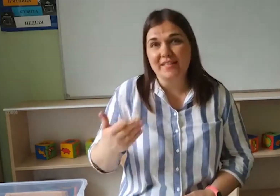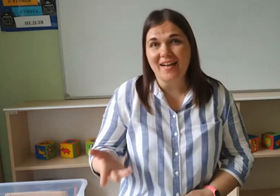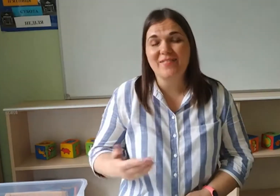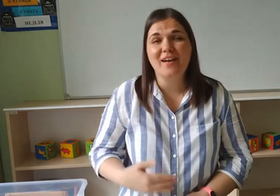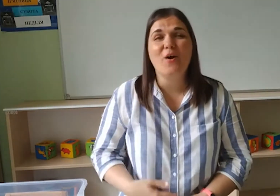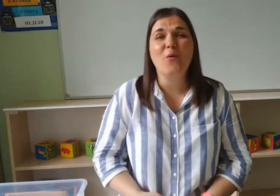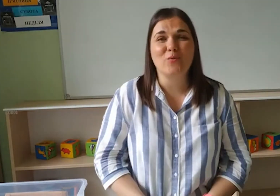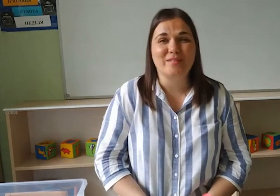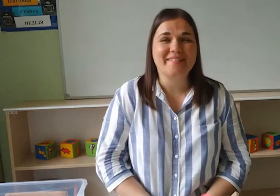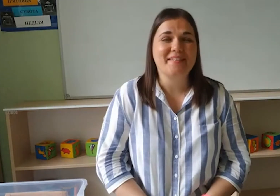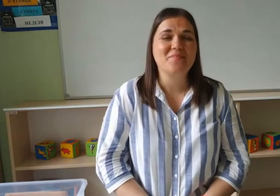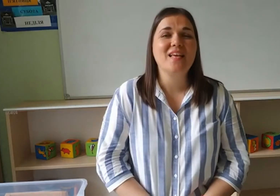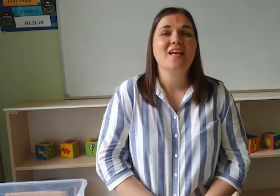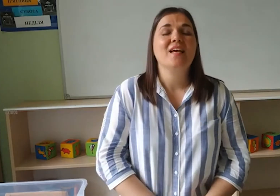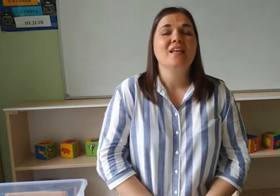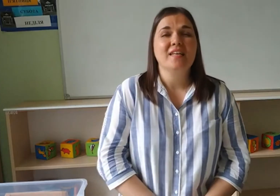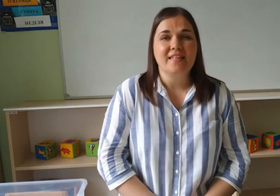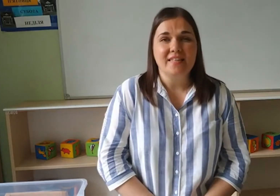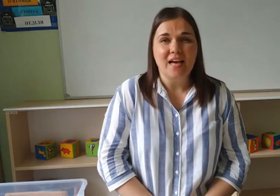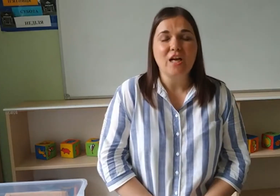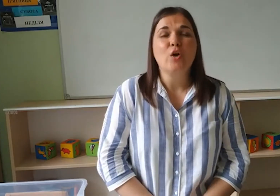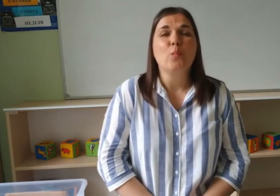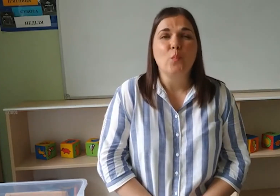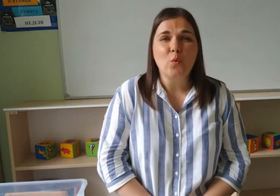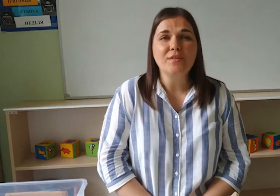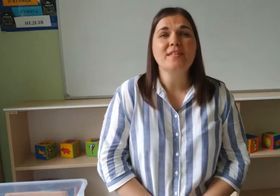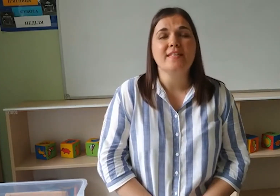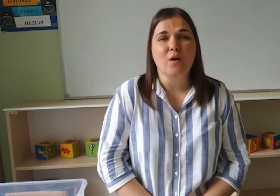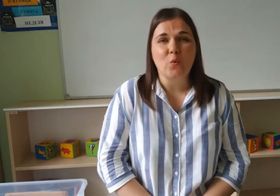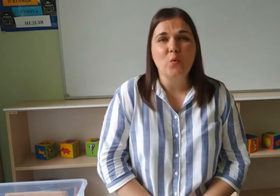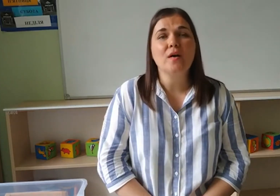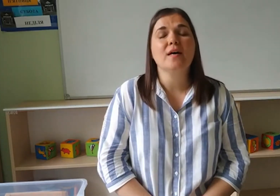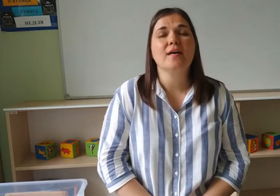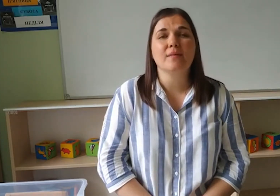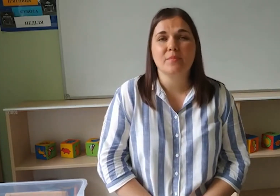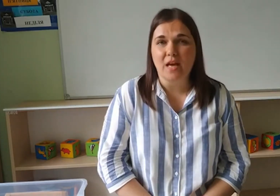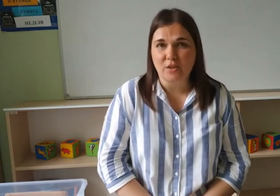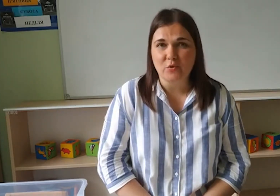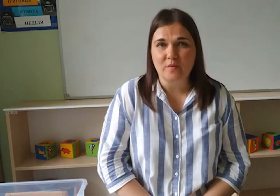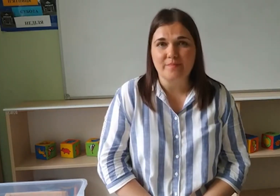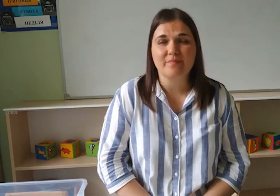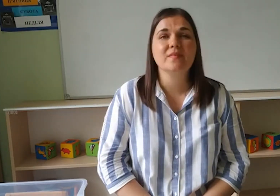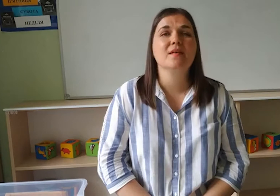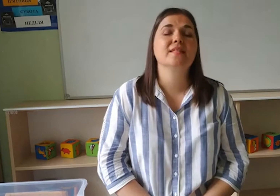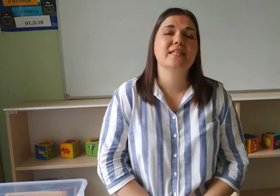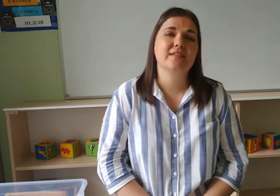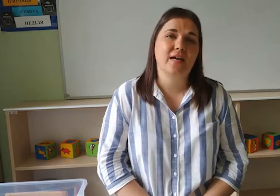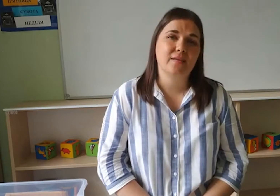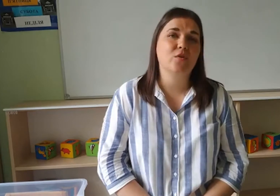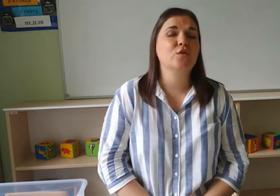ви говорите. І так будь-яку пташку називаємо